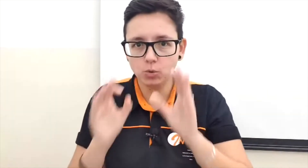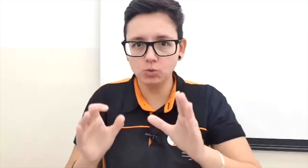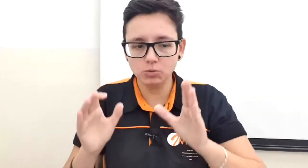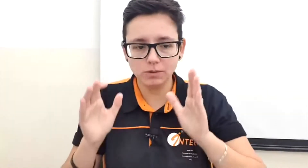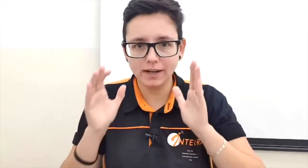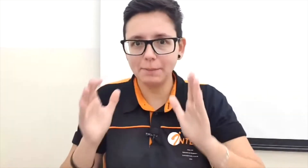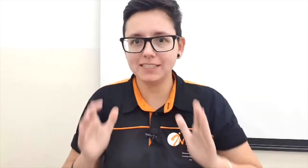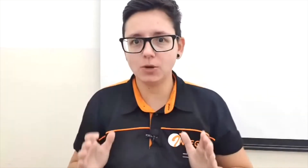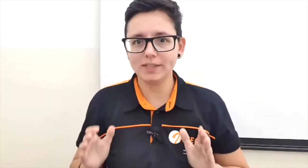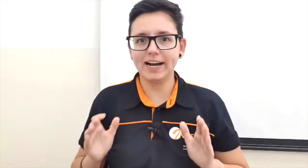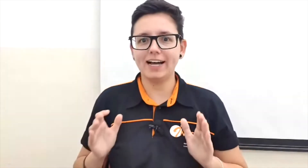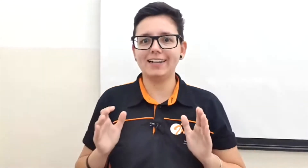aluno cabeça quadrada.